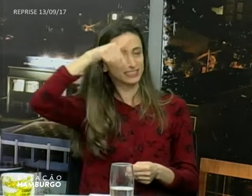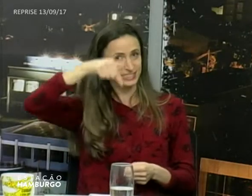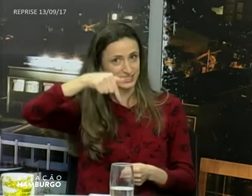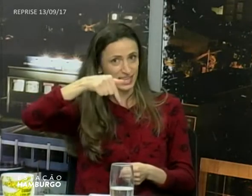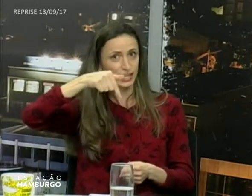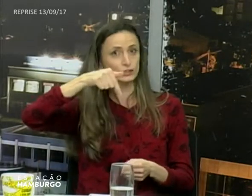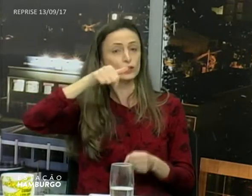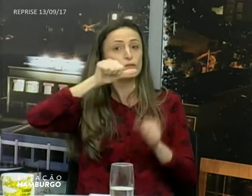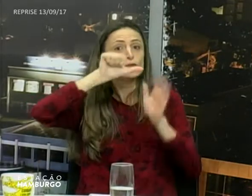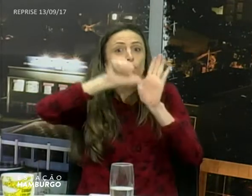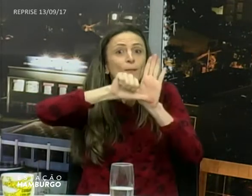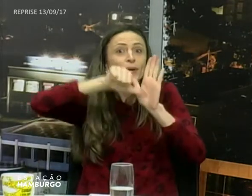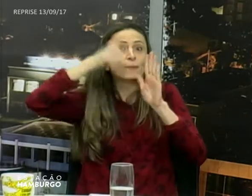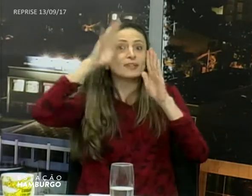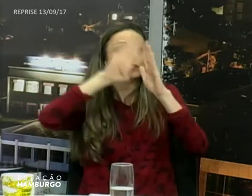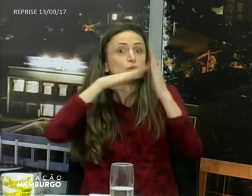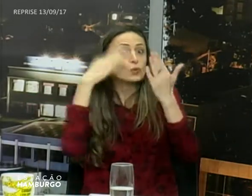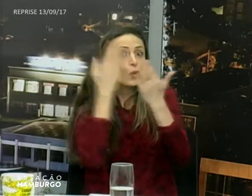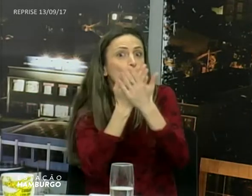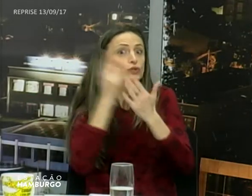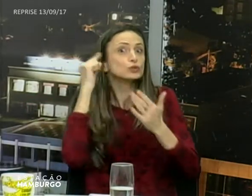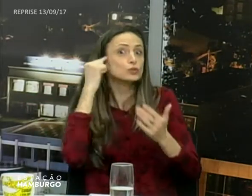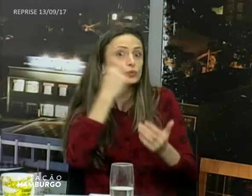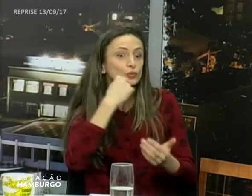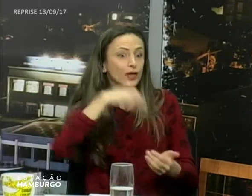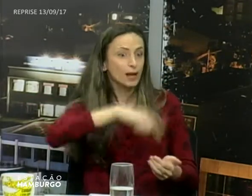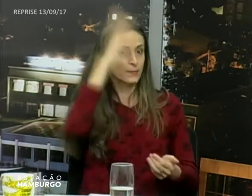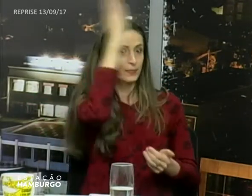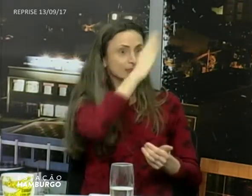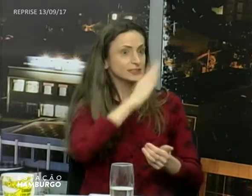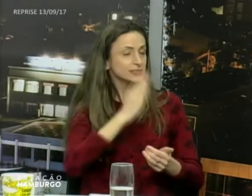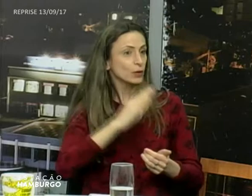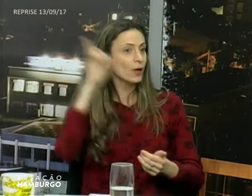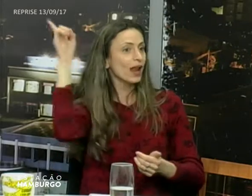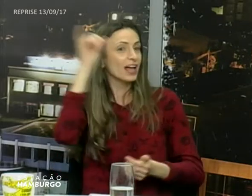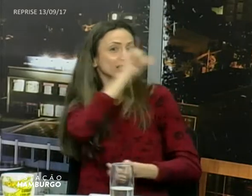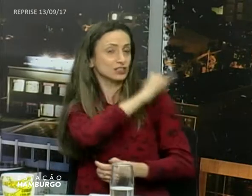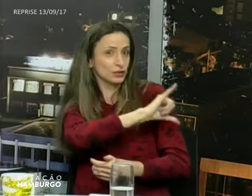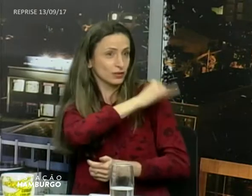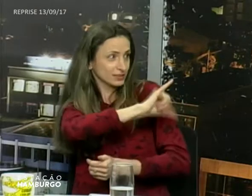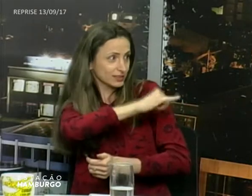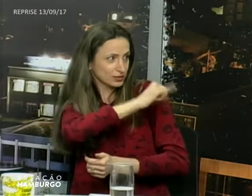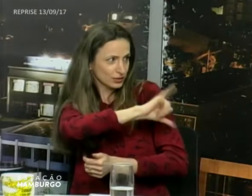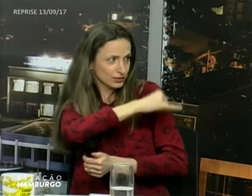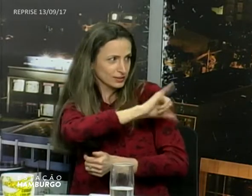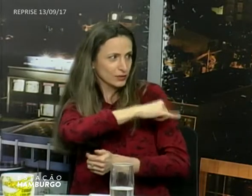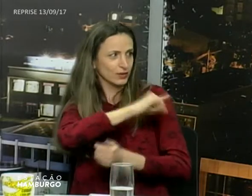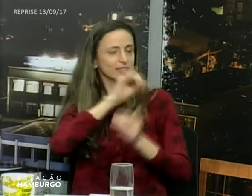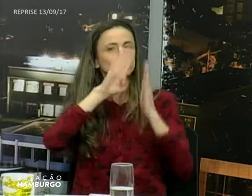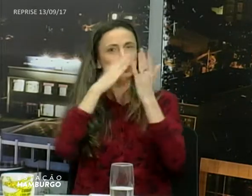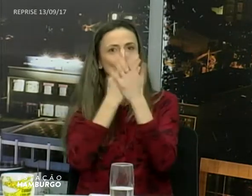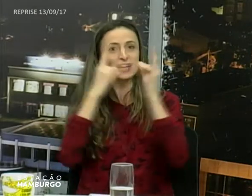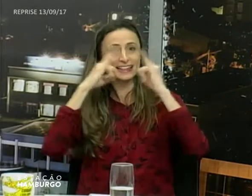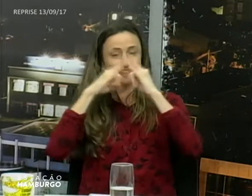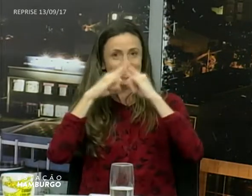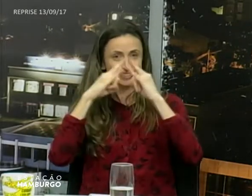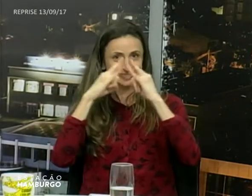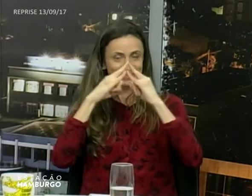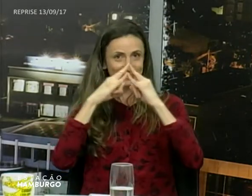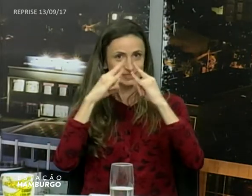1857 foi o primeiro, surgiu a primeira escola de surdos no Brasil, no Rio de Janeiro, que é o